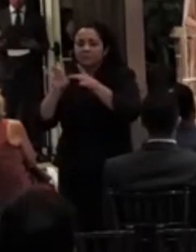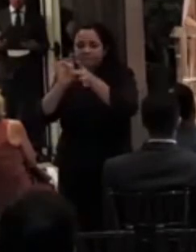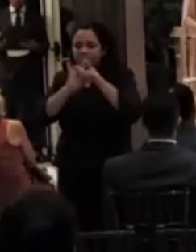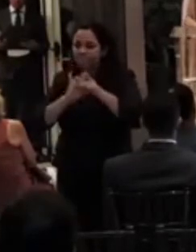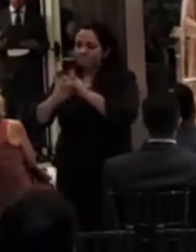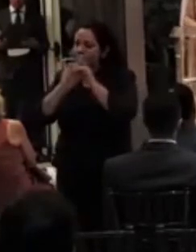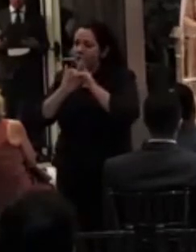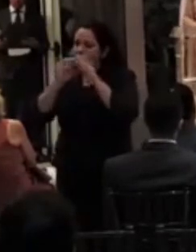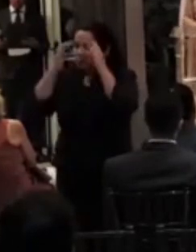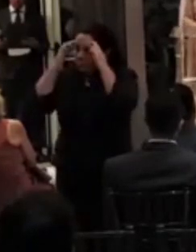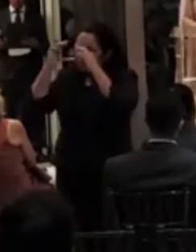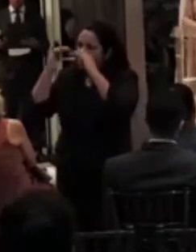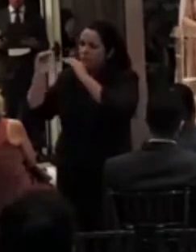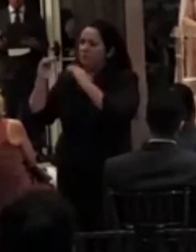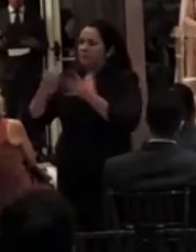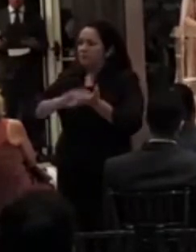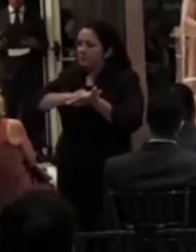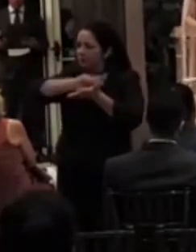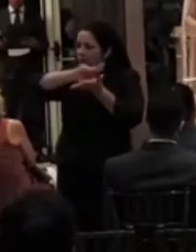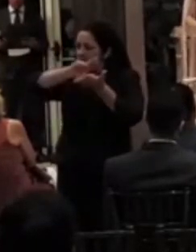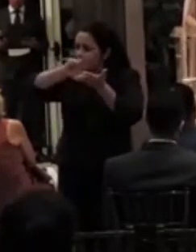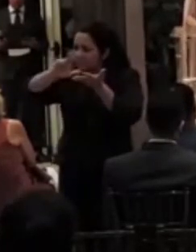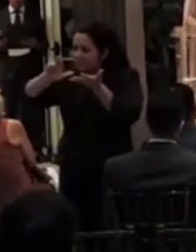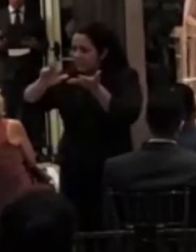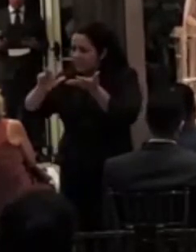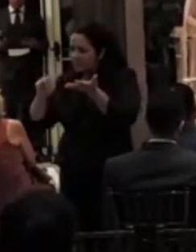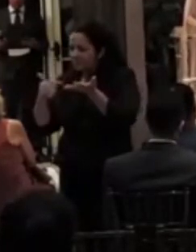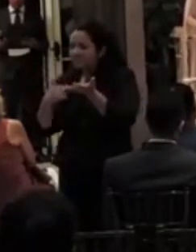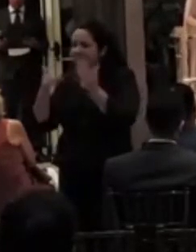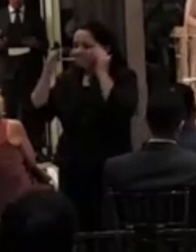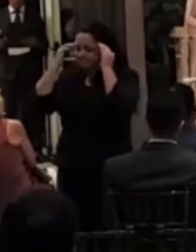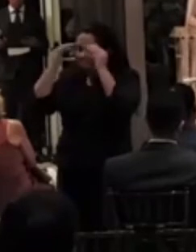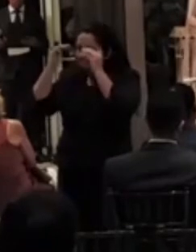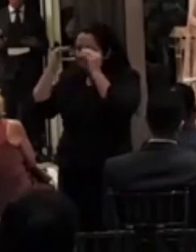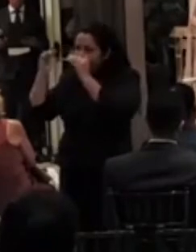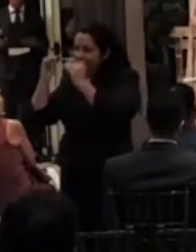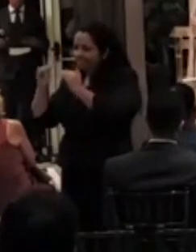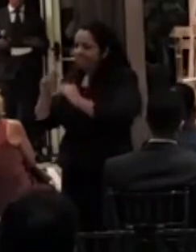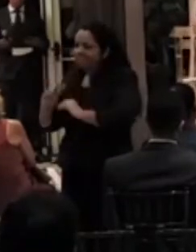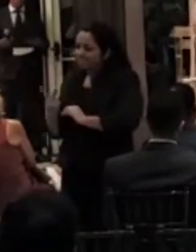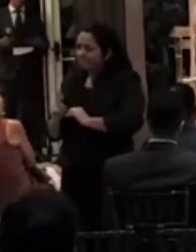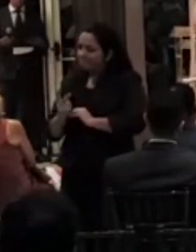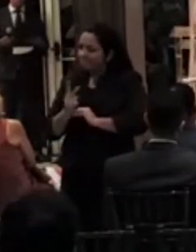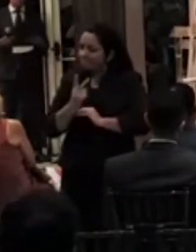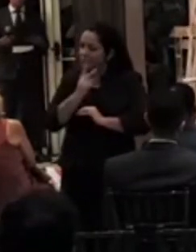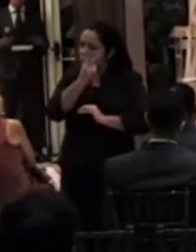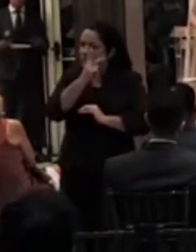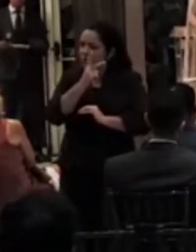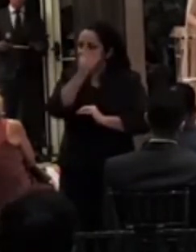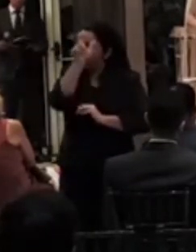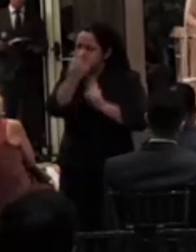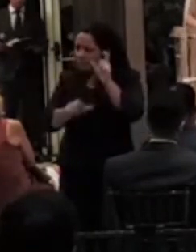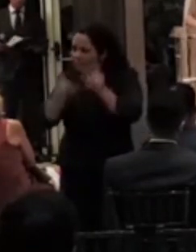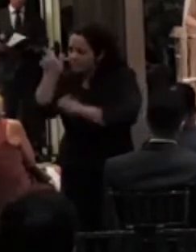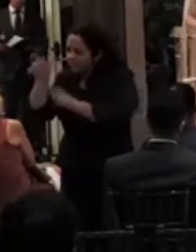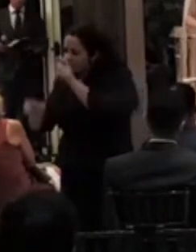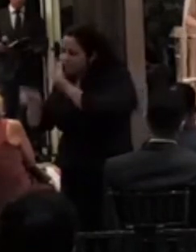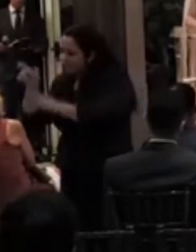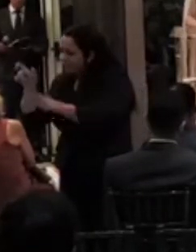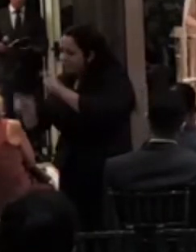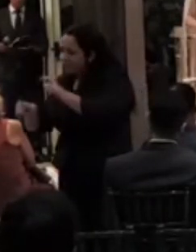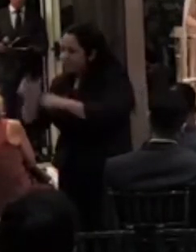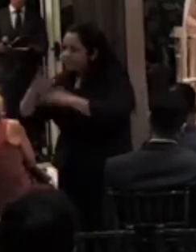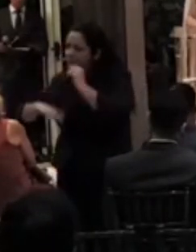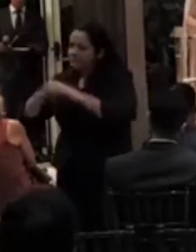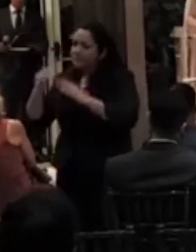diversidade, queremos união reconhecendo, respeitando e valorizando as diferenças. Queremos uma